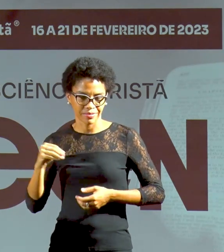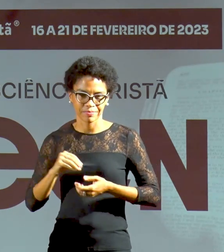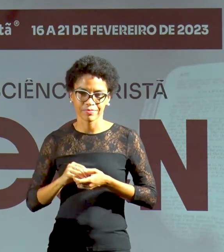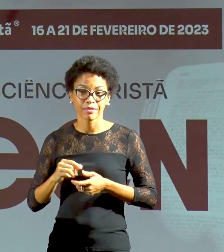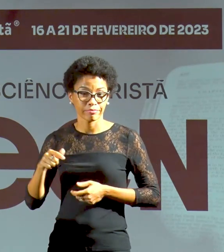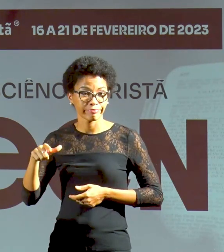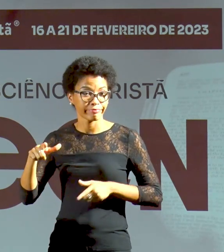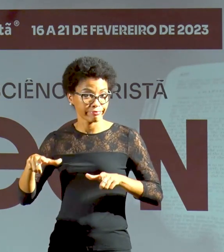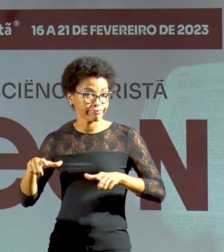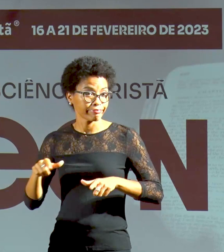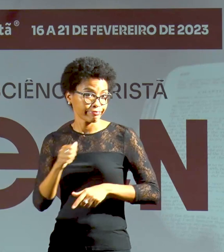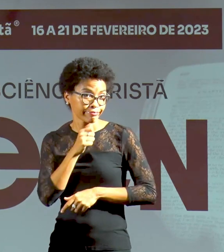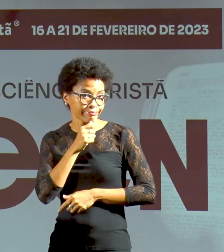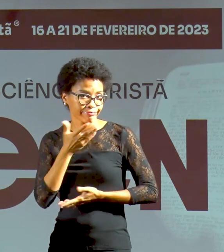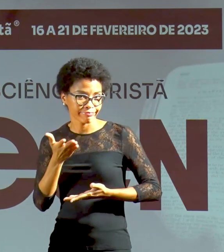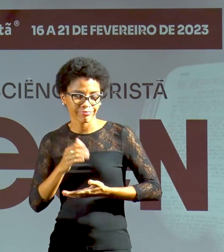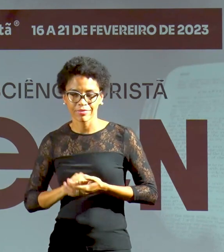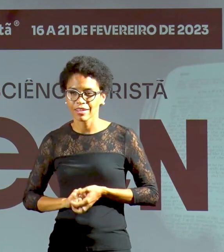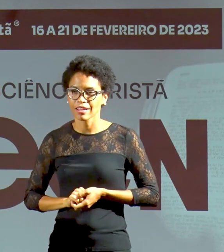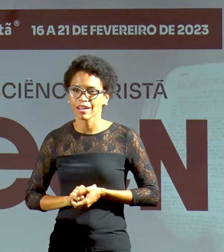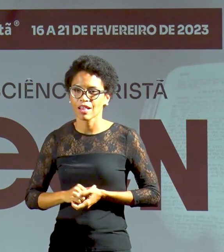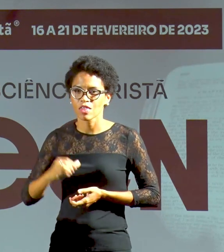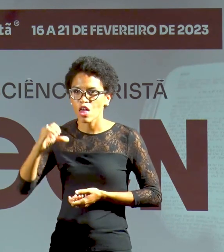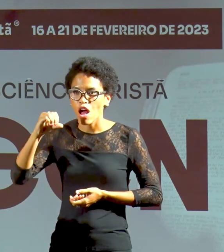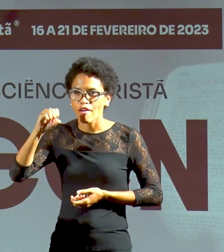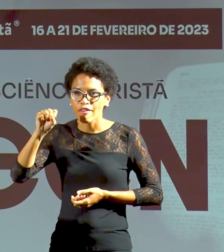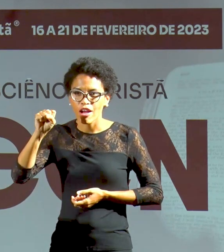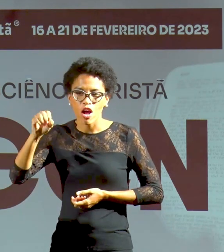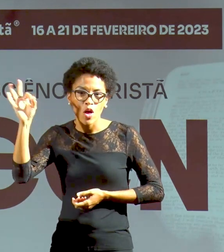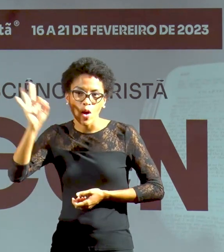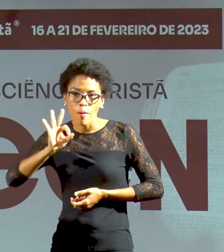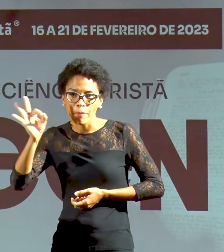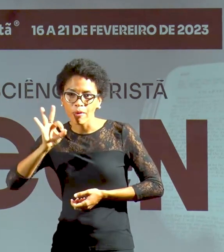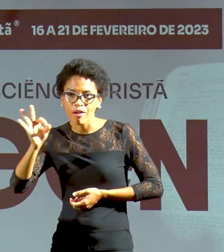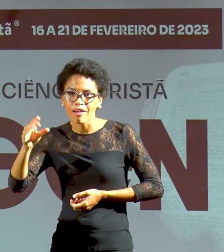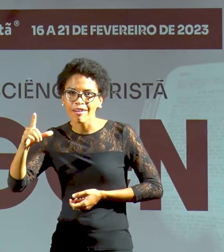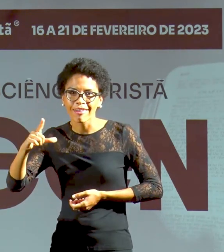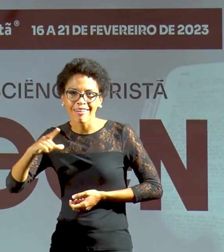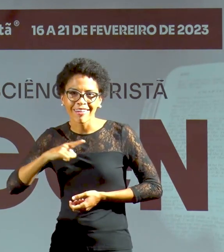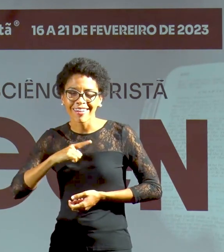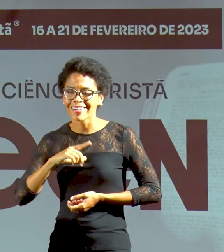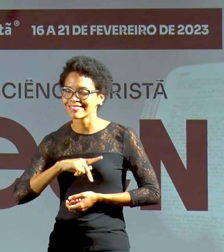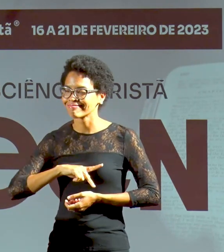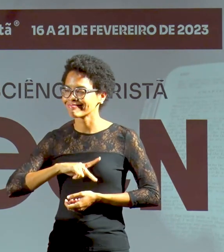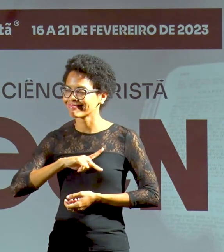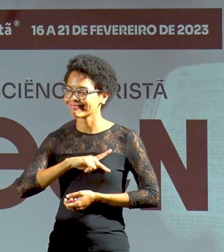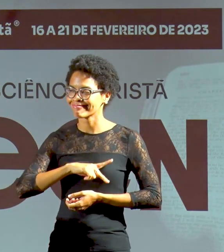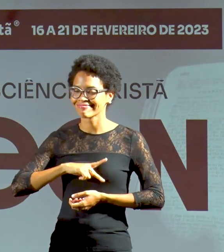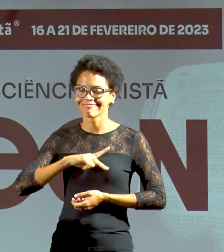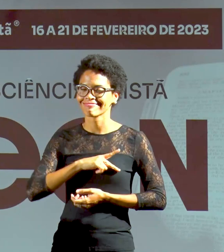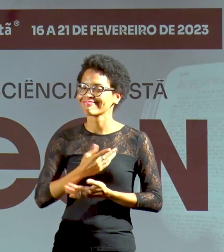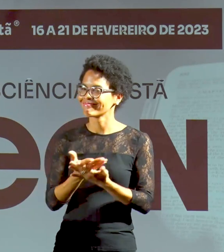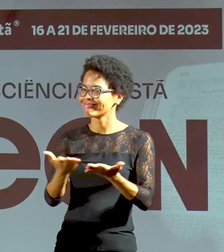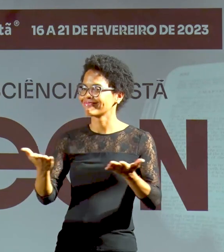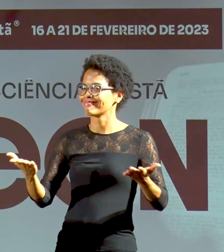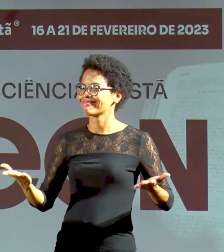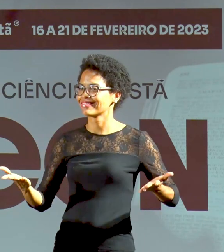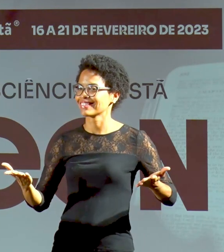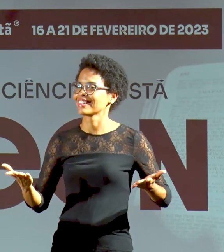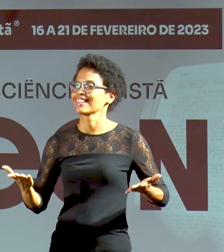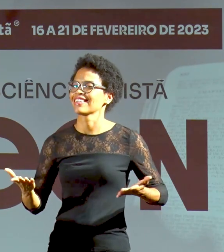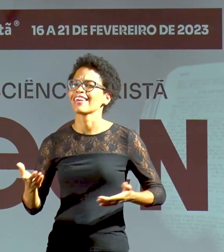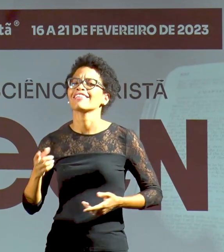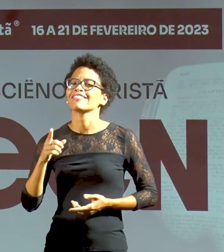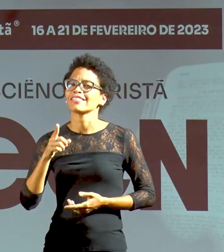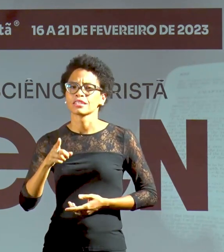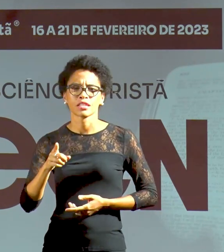por exemplo 98% deles estão apaixonadas então meu amigo você